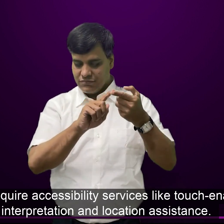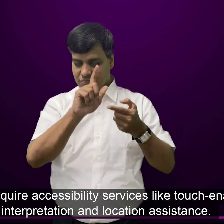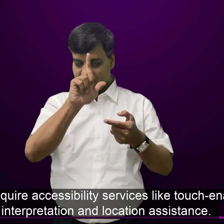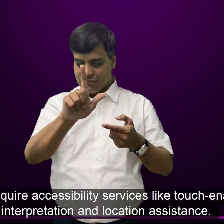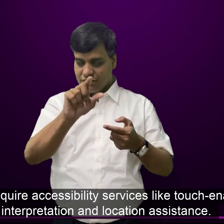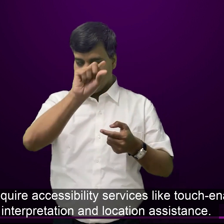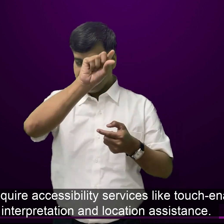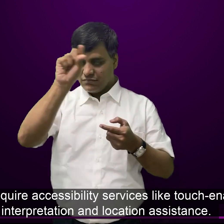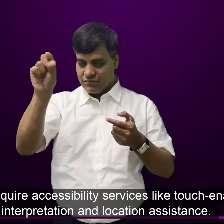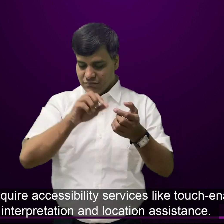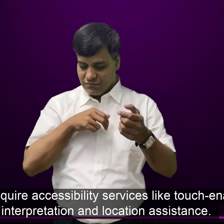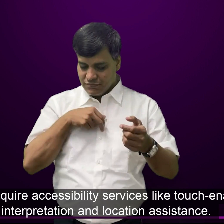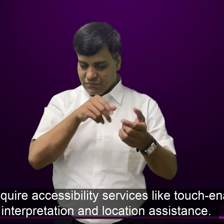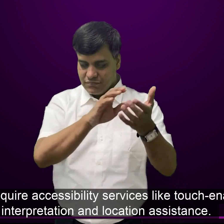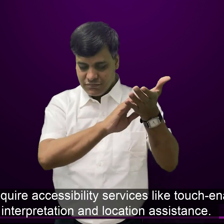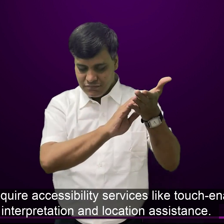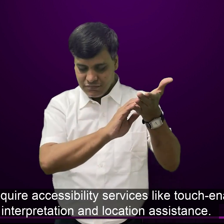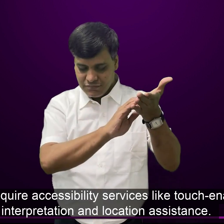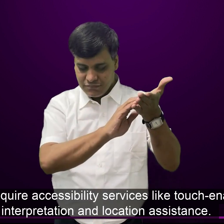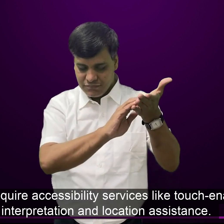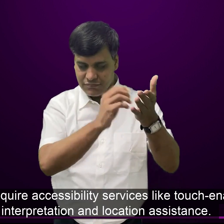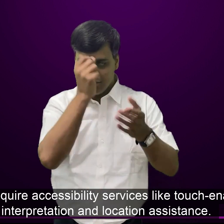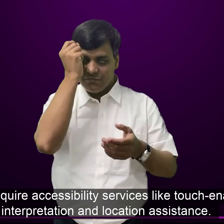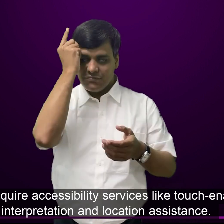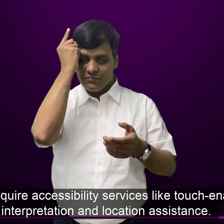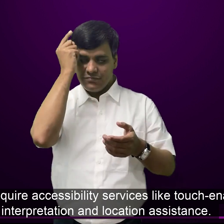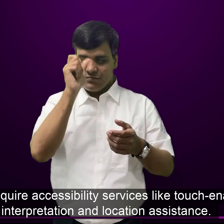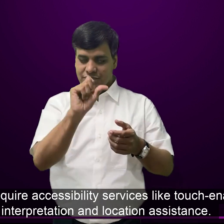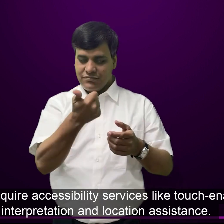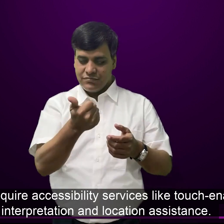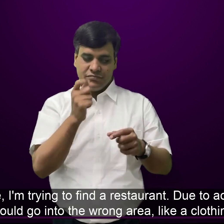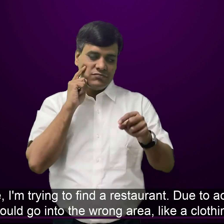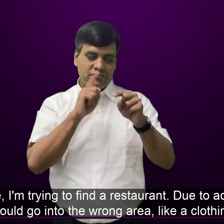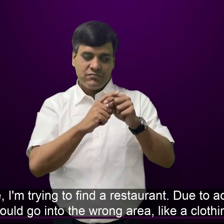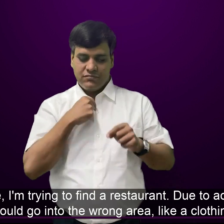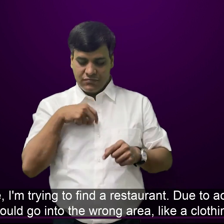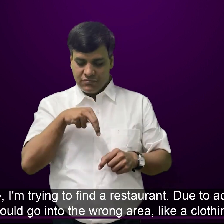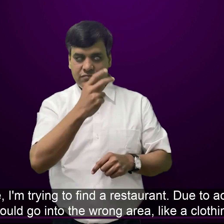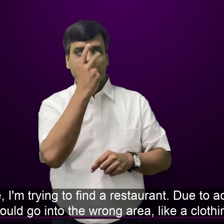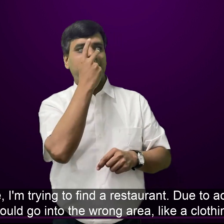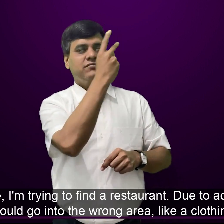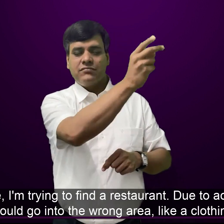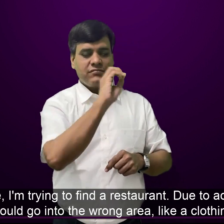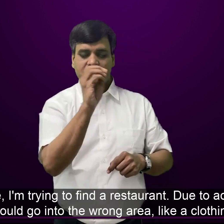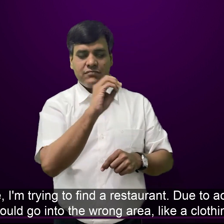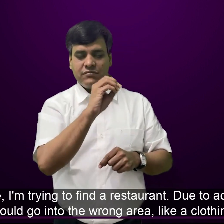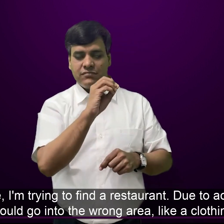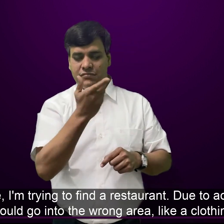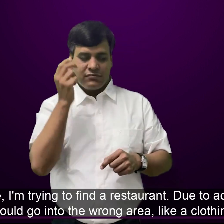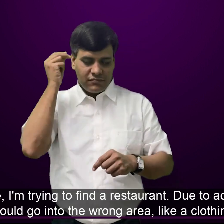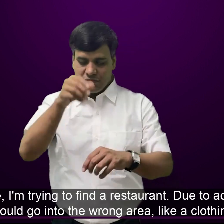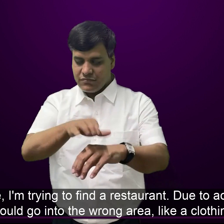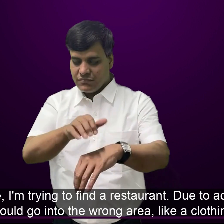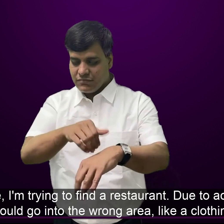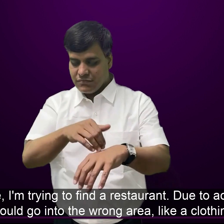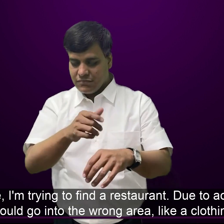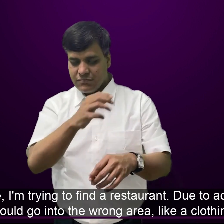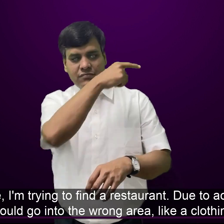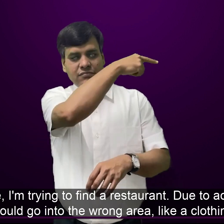नागालैंड में एक होटल है, जब मैं वहाँ पे गया तो वहाँ पे होटल के बाहर ब्रेल में लिखा हुआ था जिससे मुझे पता